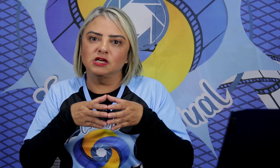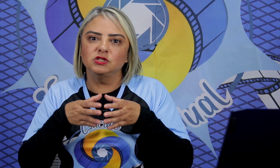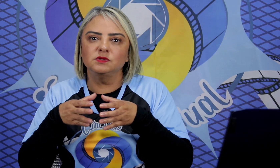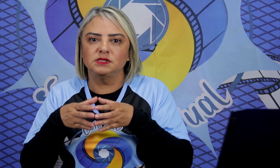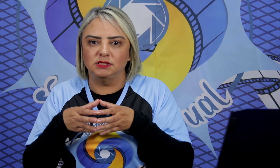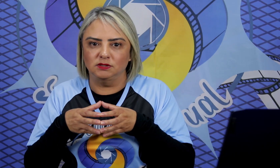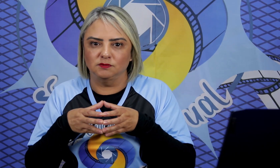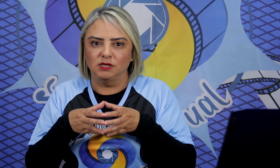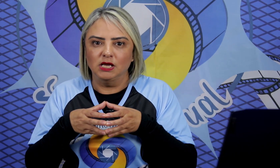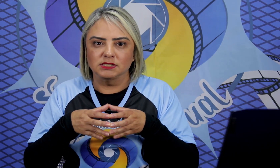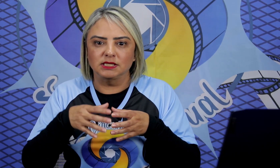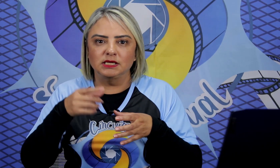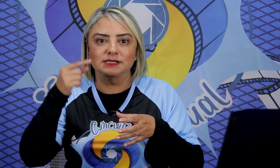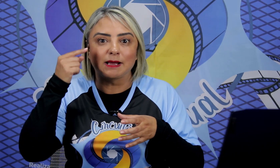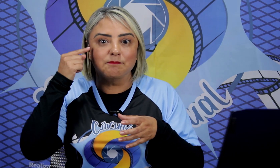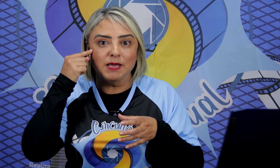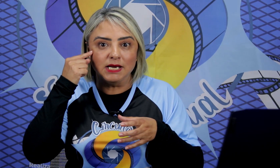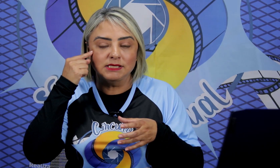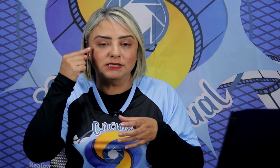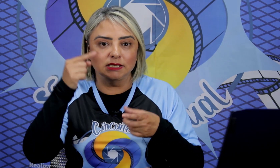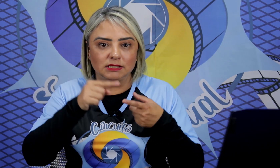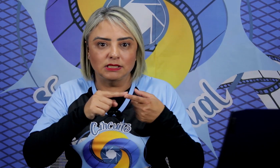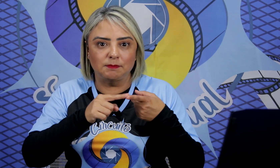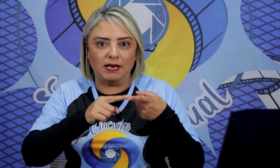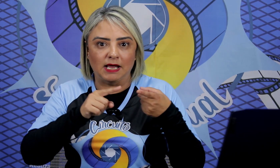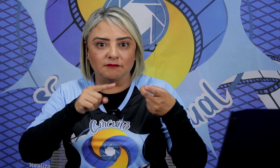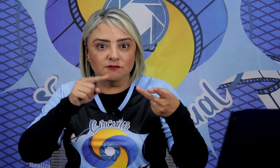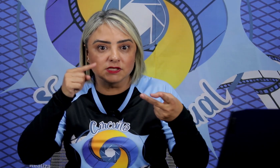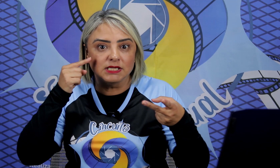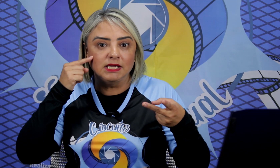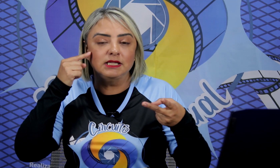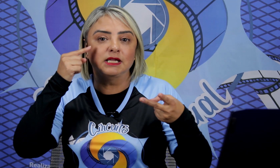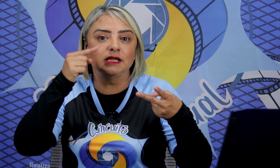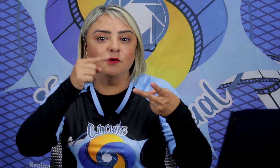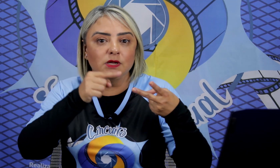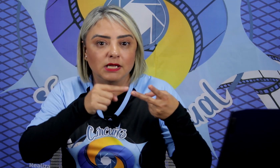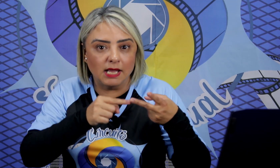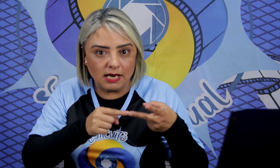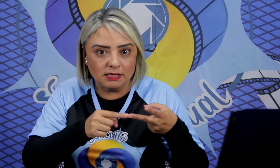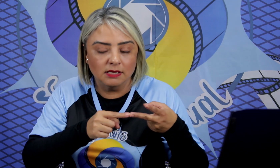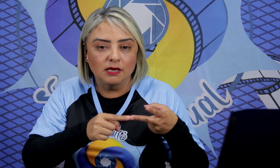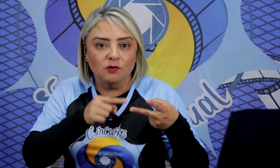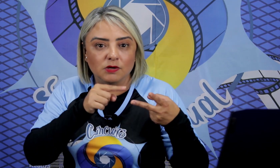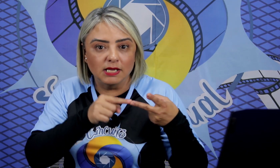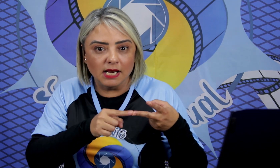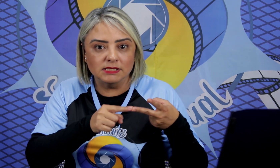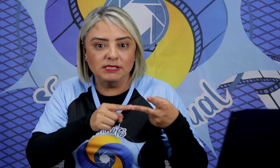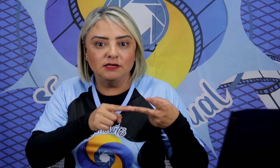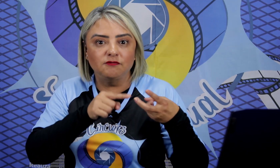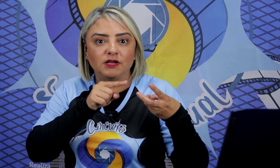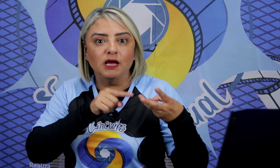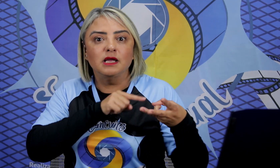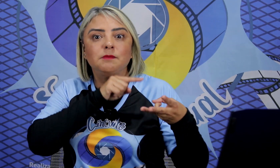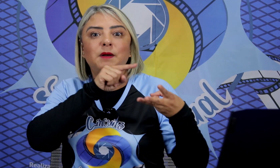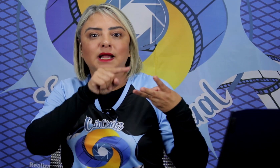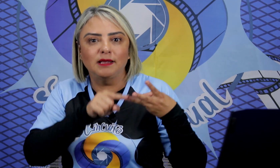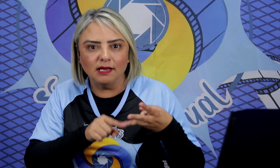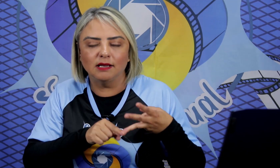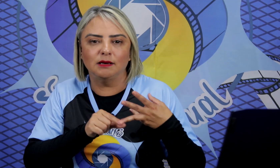do signo. Você tem que saber a escrita da palavra, você tem que entender o que ela significa e para que aquela